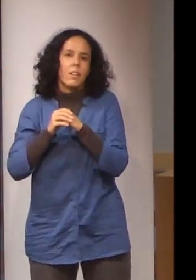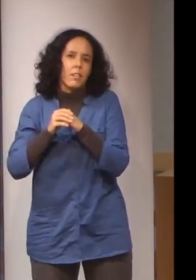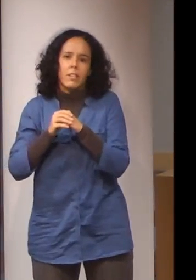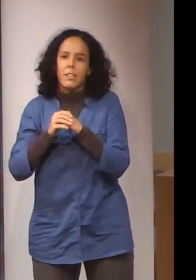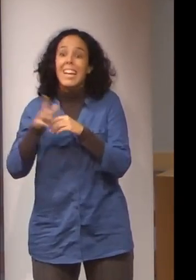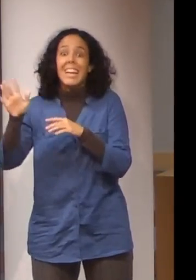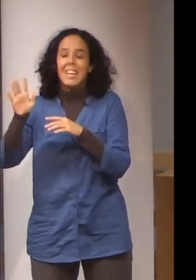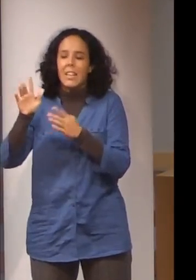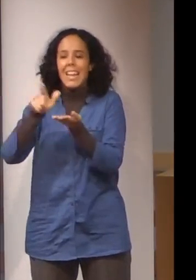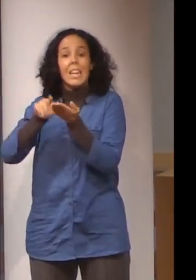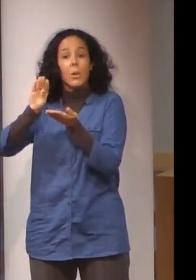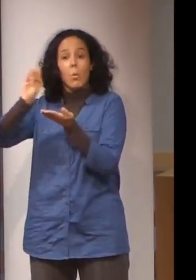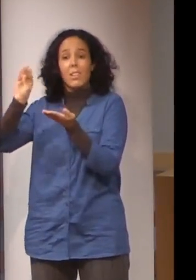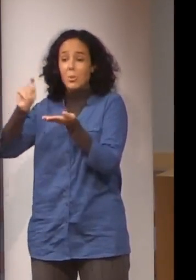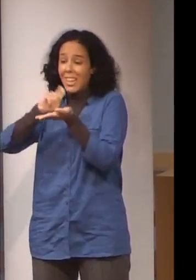Asia.